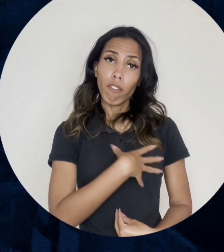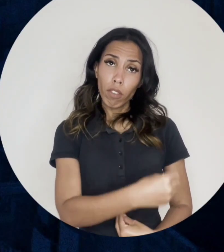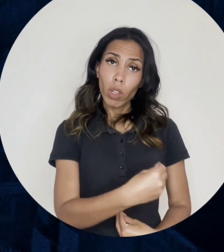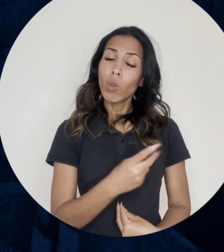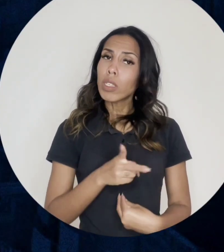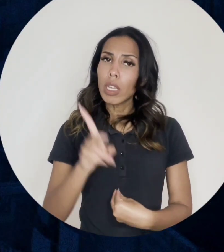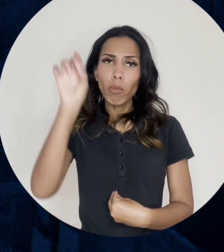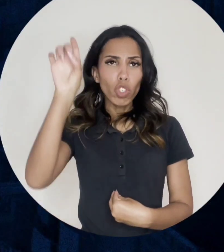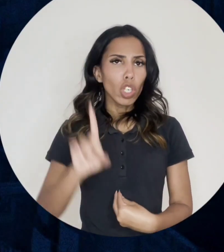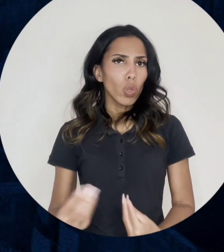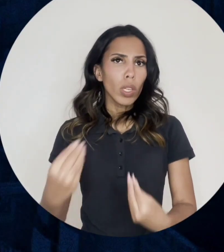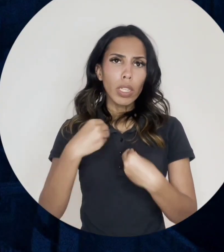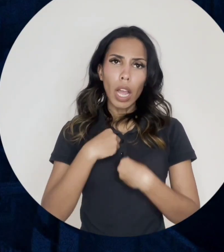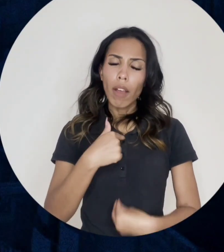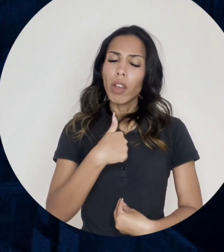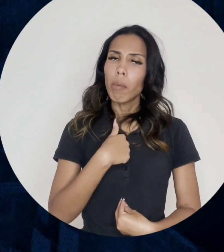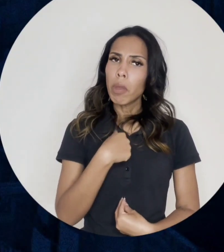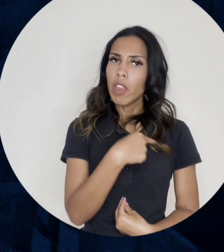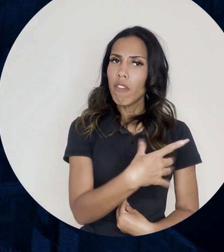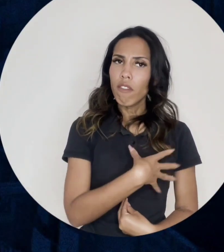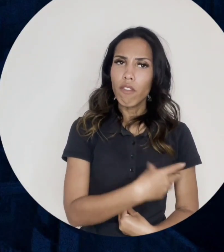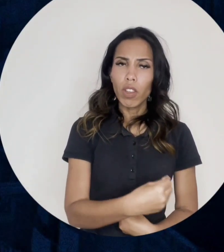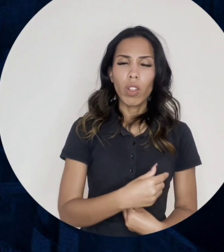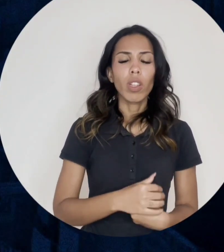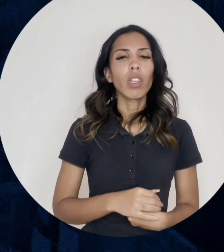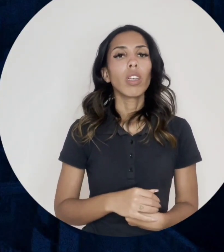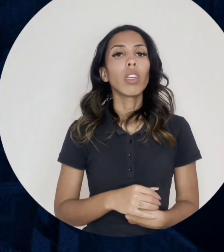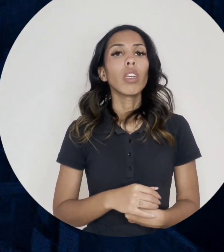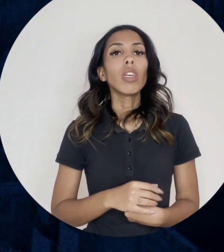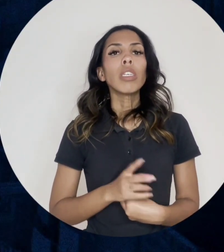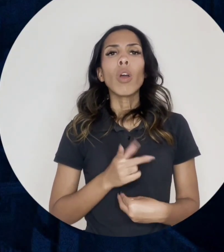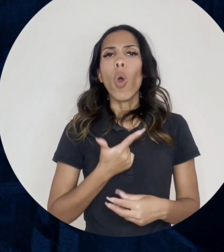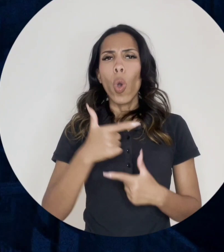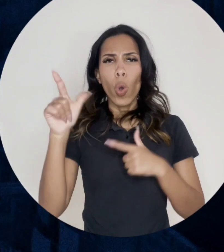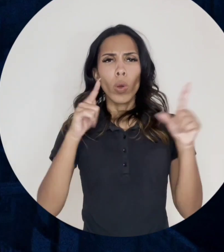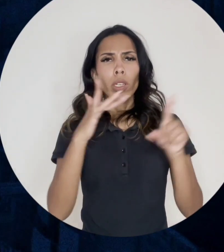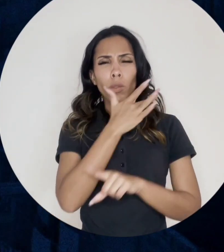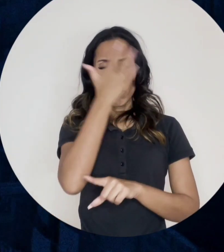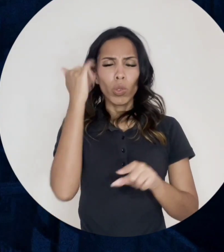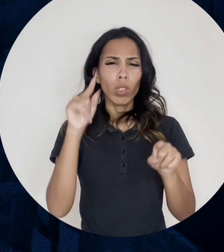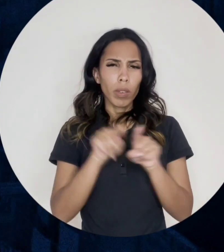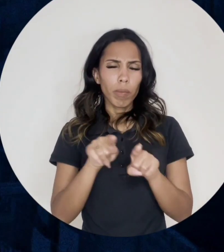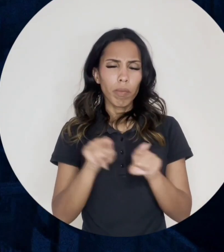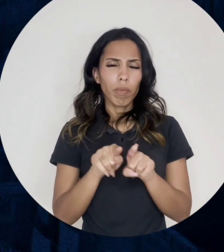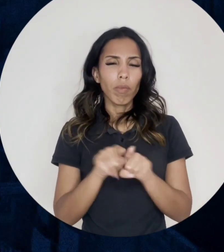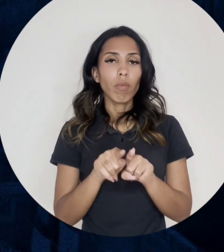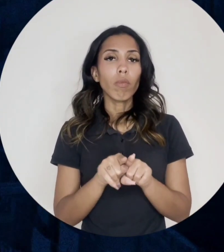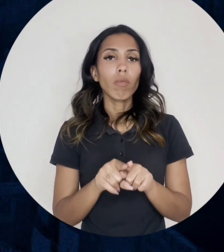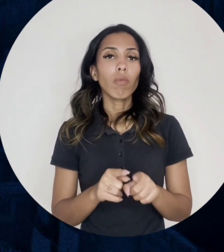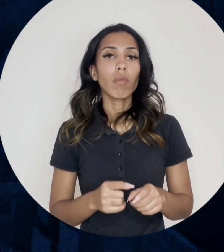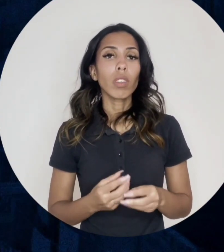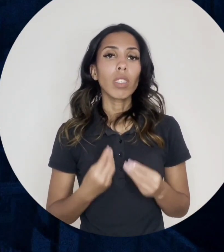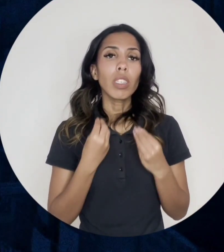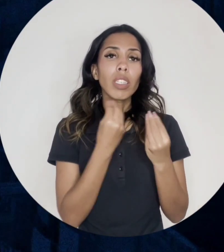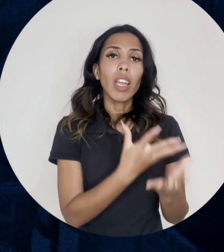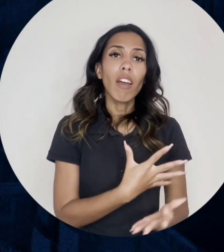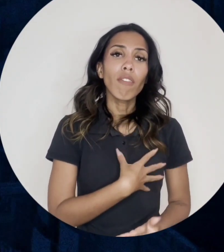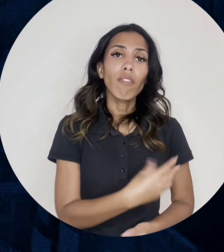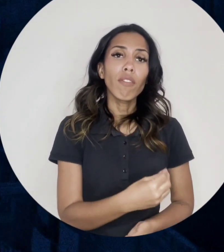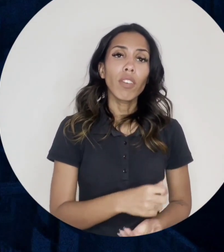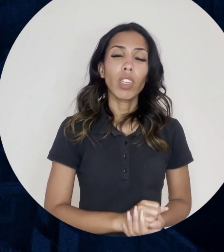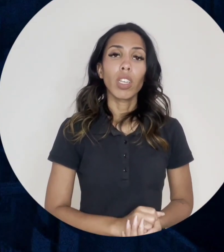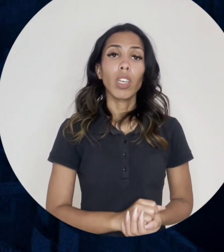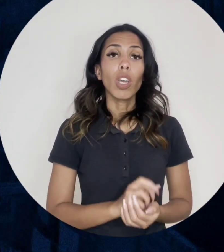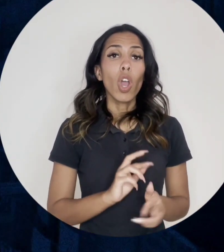jeito. Aí tem outras pessoas que acabam se envolvendo na história e dava alguma coisa para o meu filho que estava só